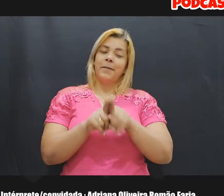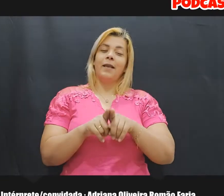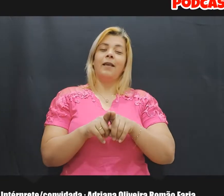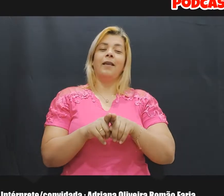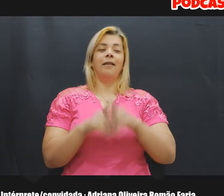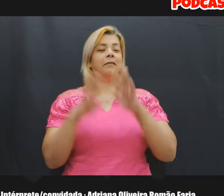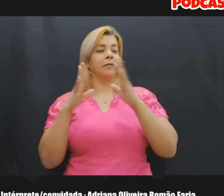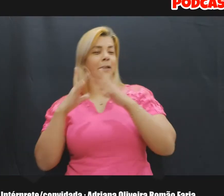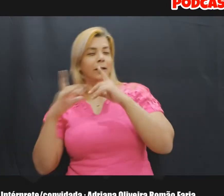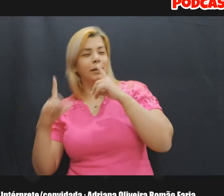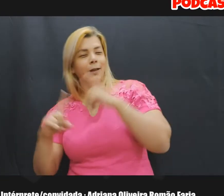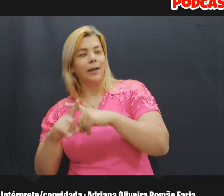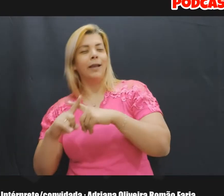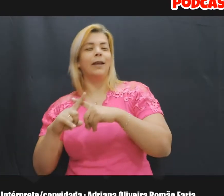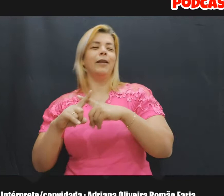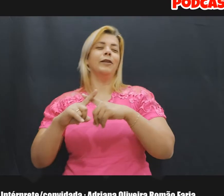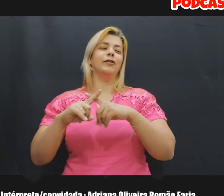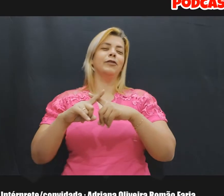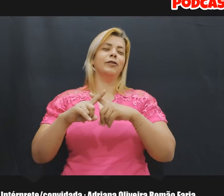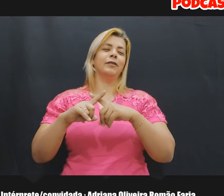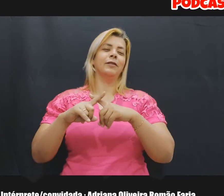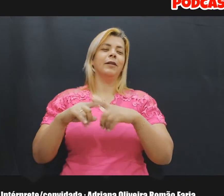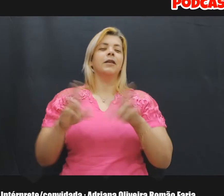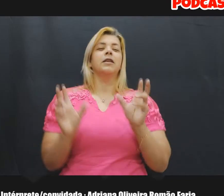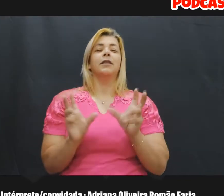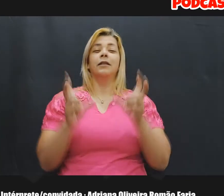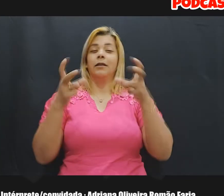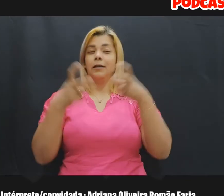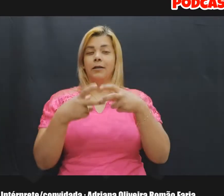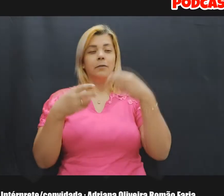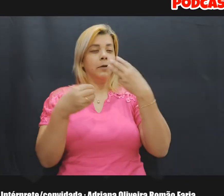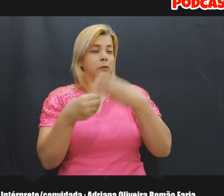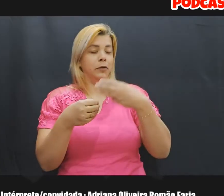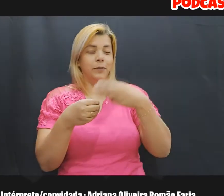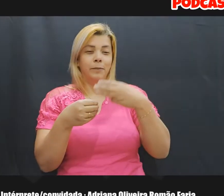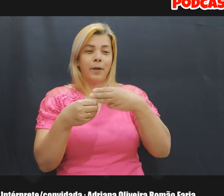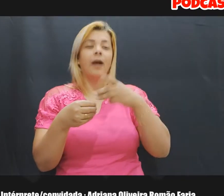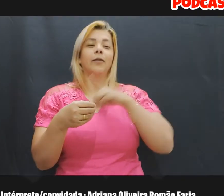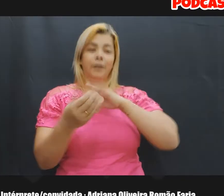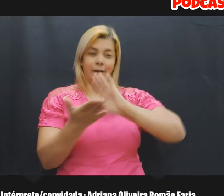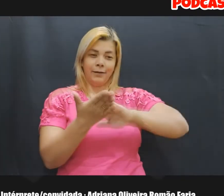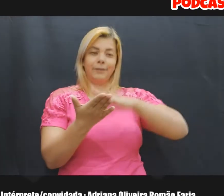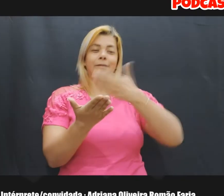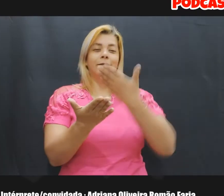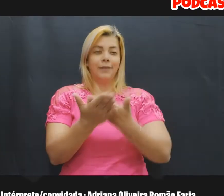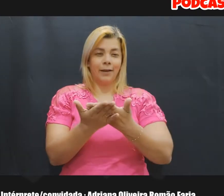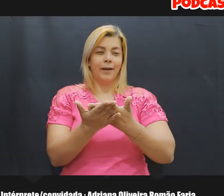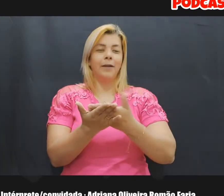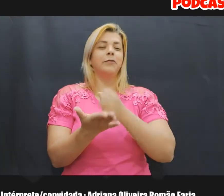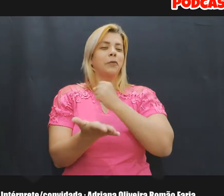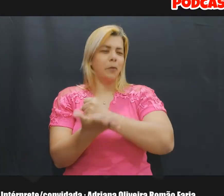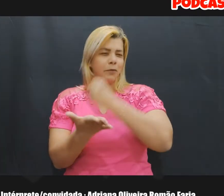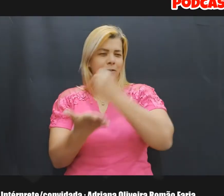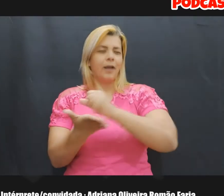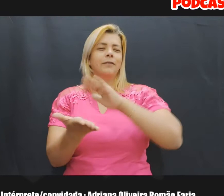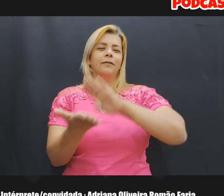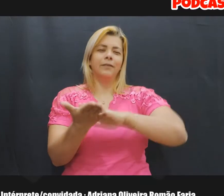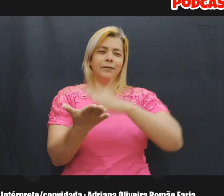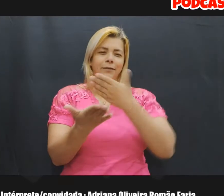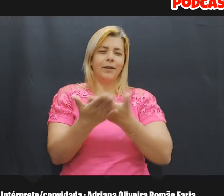TV. E nas câmaras, né, municipal das cidades, eles estão contratando